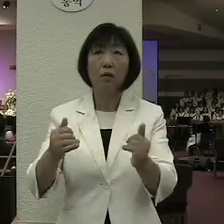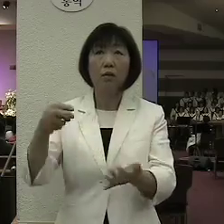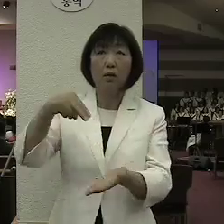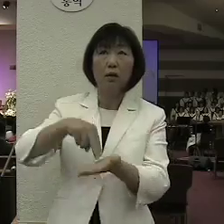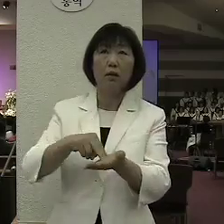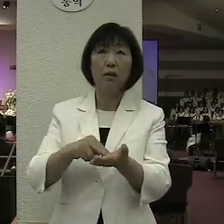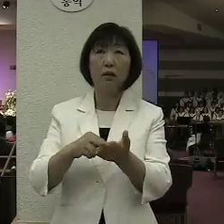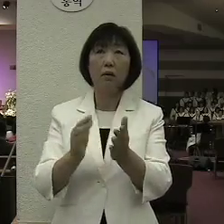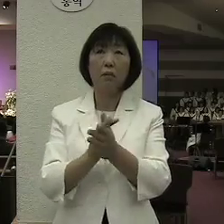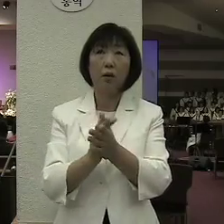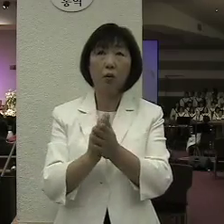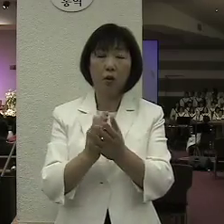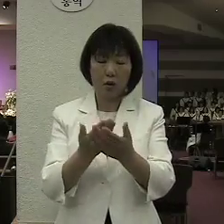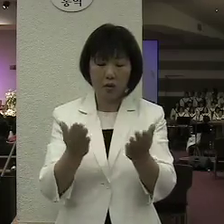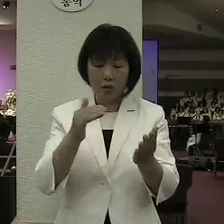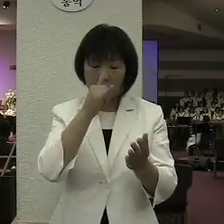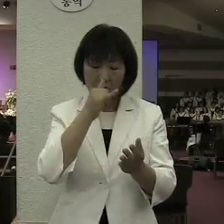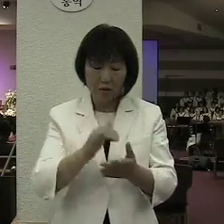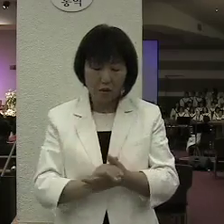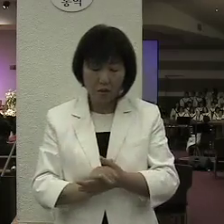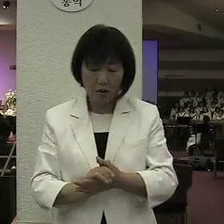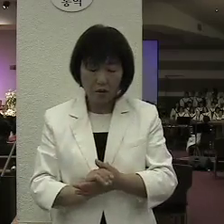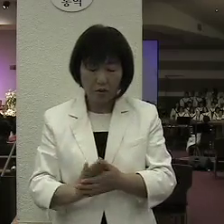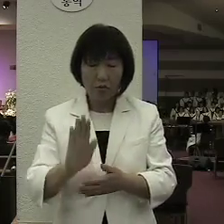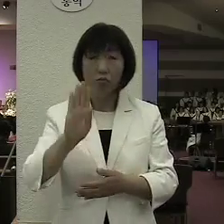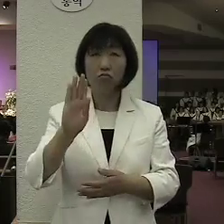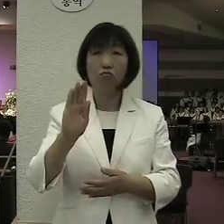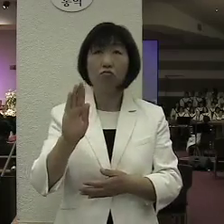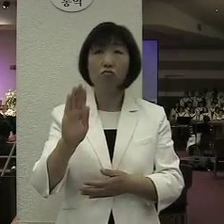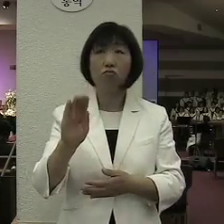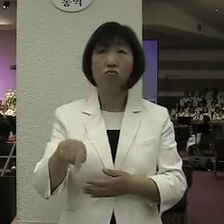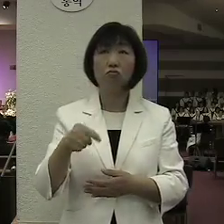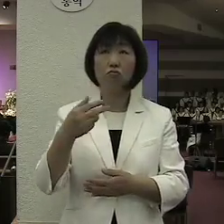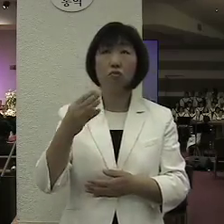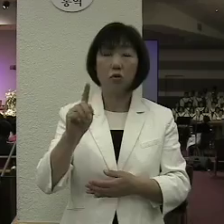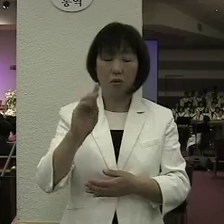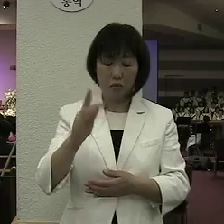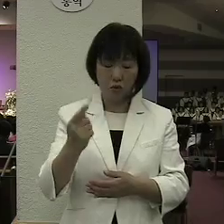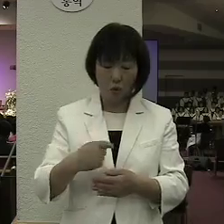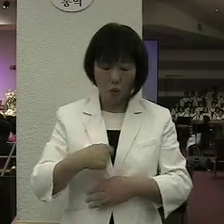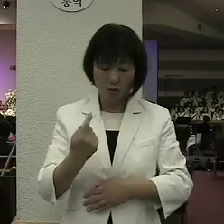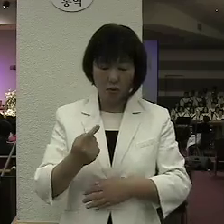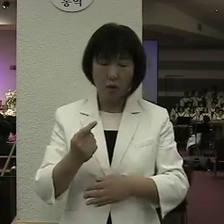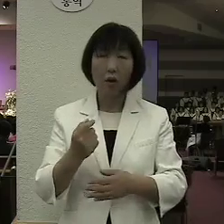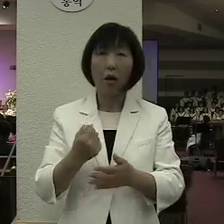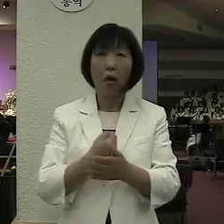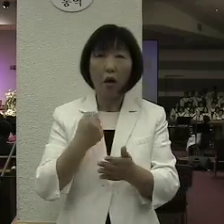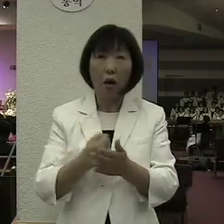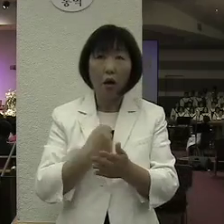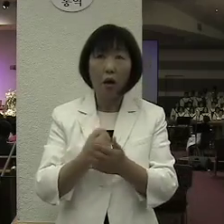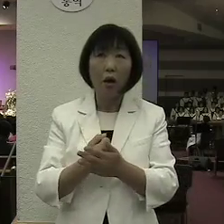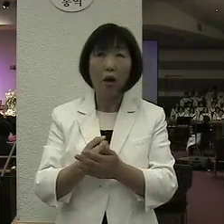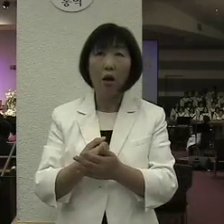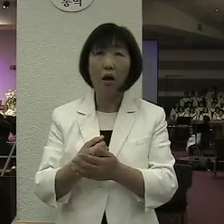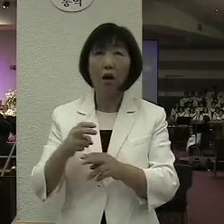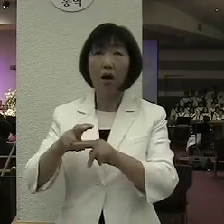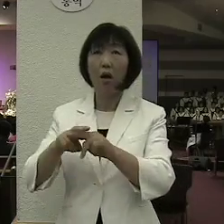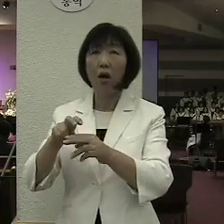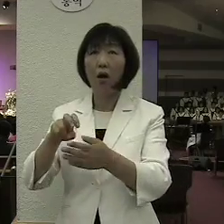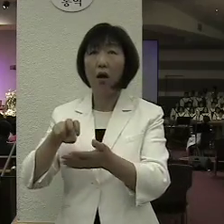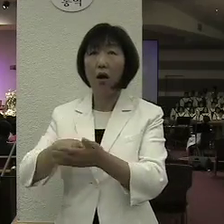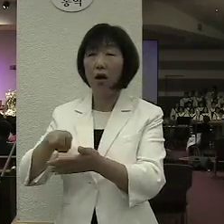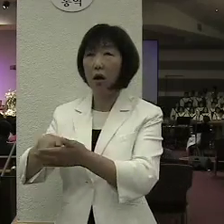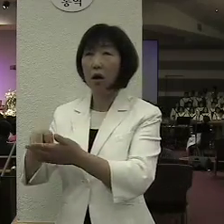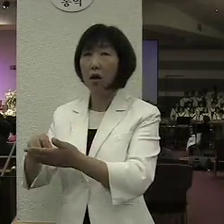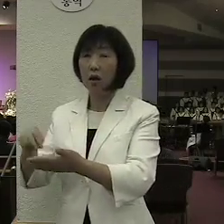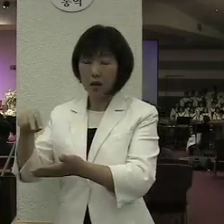새 노래로 부활하신 주님 앞에 그 화답하는 새 노래로 주님 앞에 올려드리는 그런 백성들이 있더라고 오늘